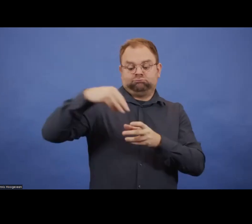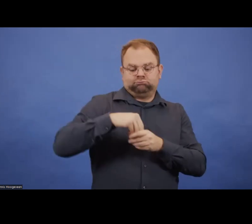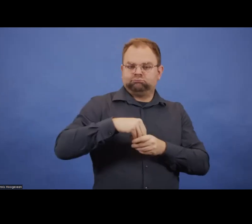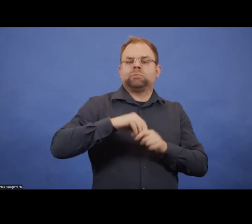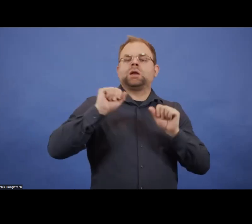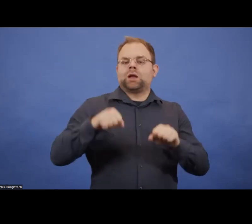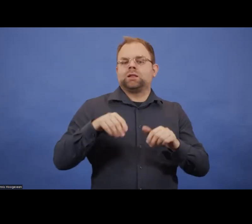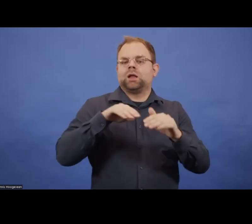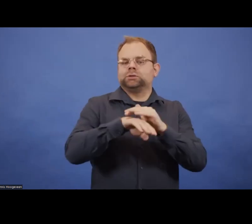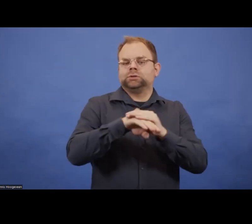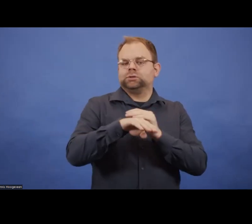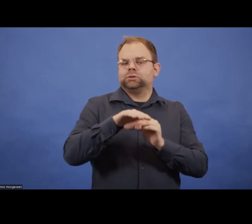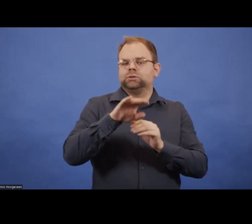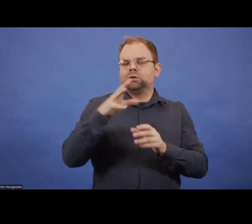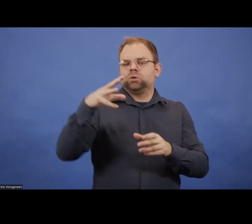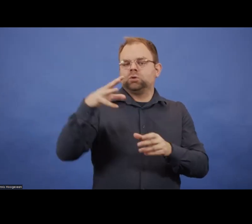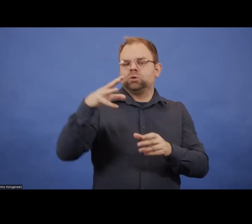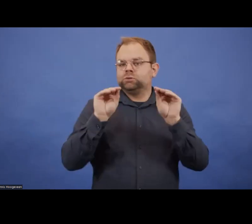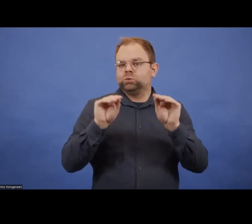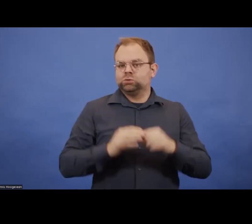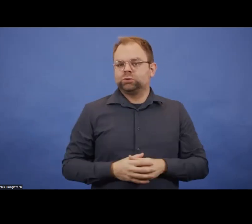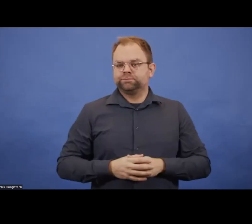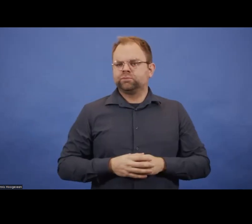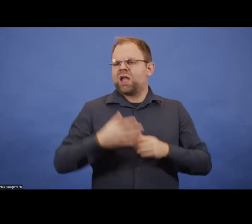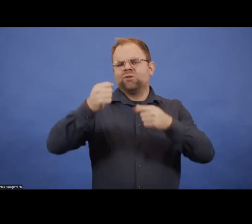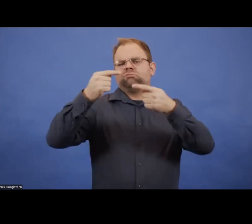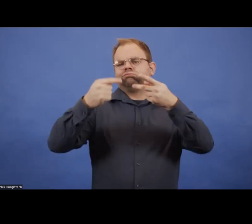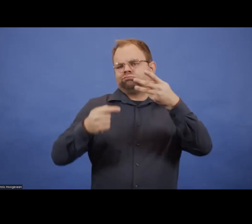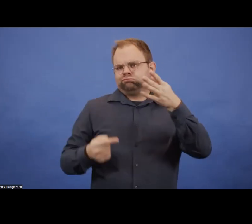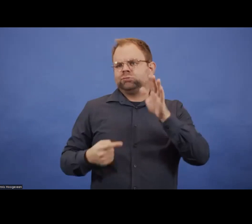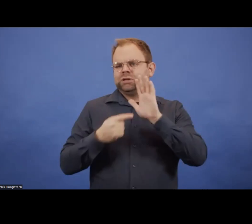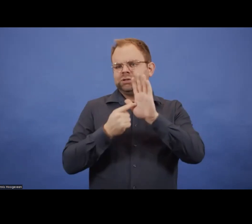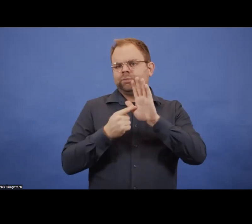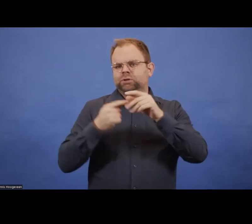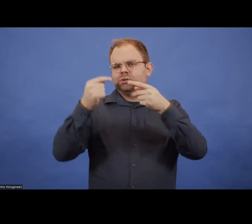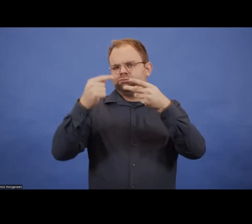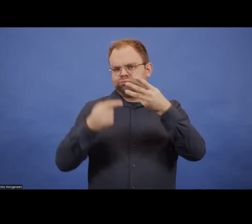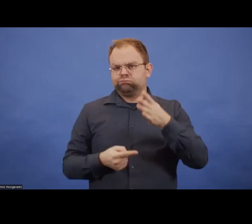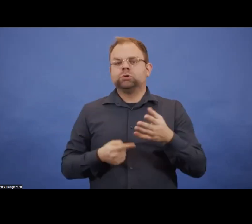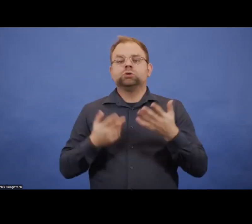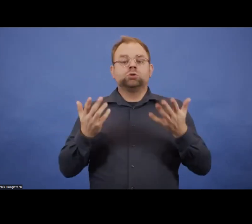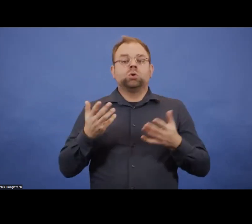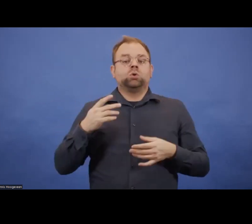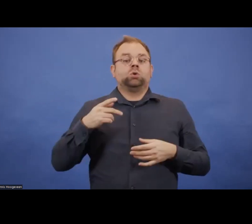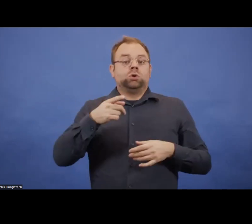o grupo, y eso es solamente una manera. Y vamos a tener varias reuniones